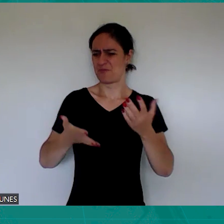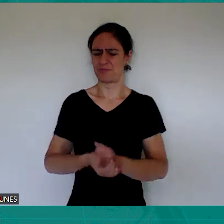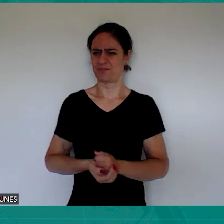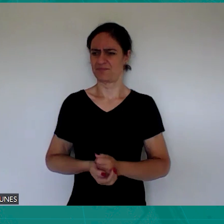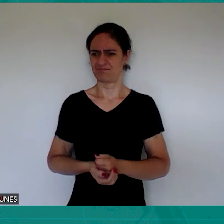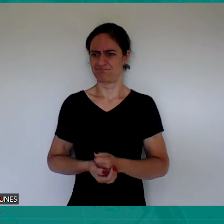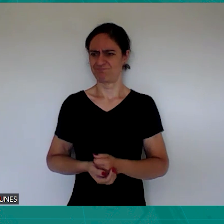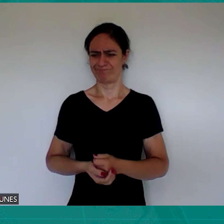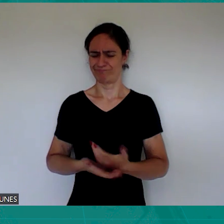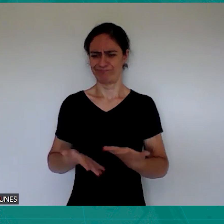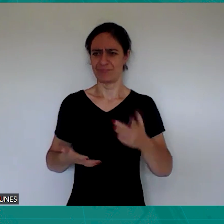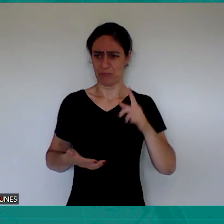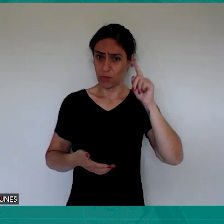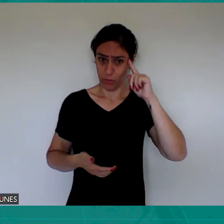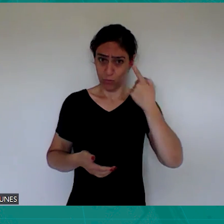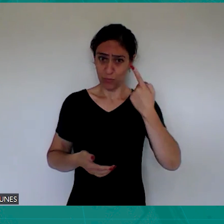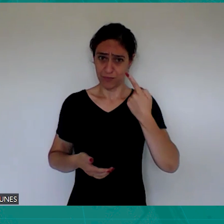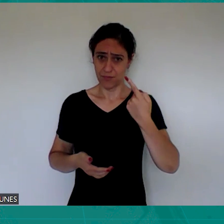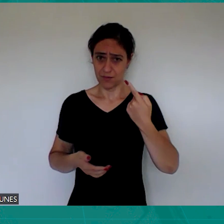teve essa dúvida?